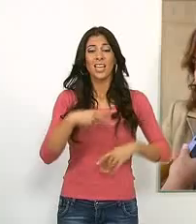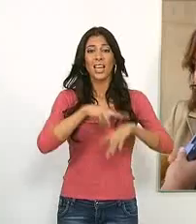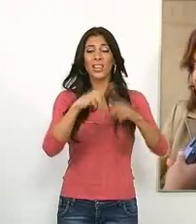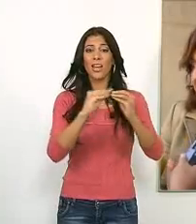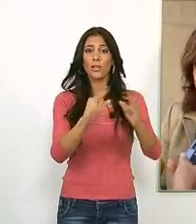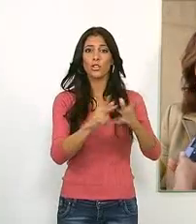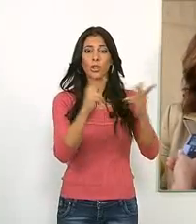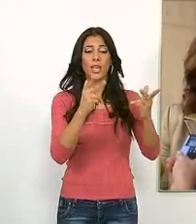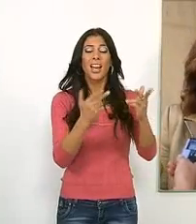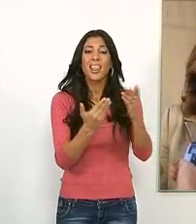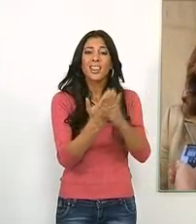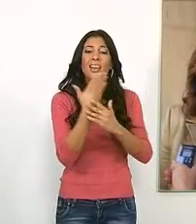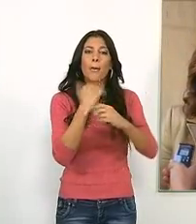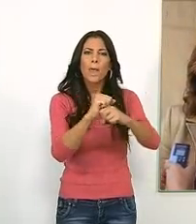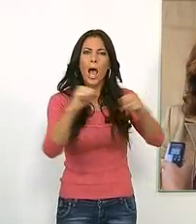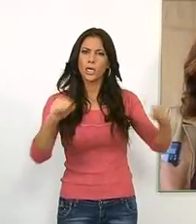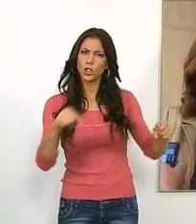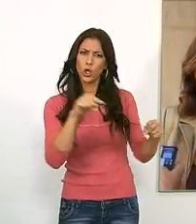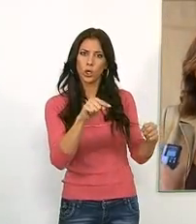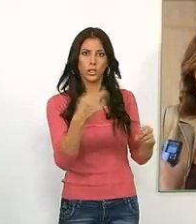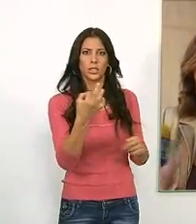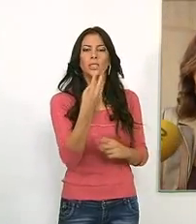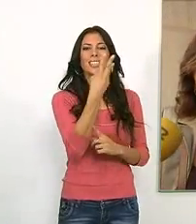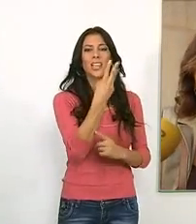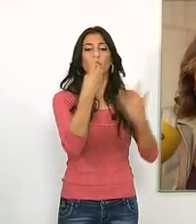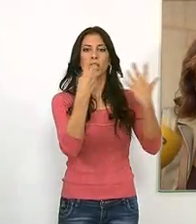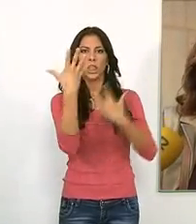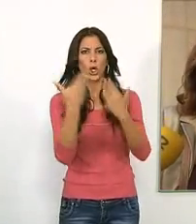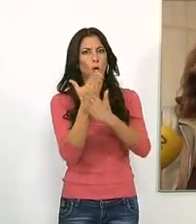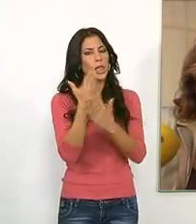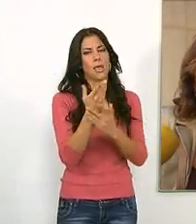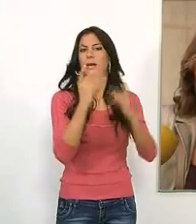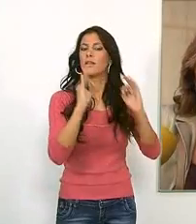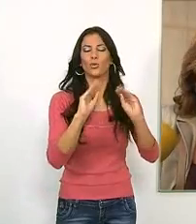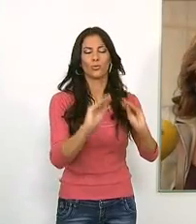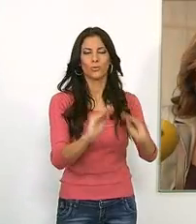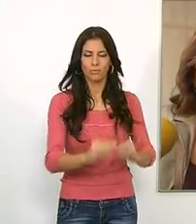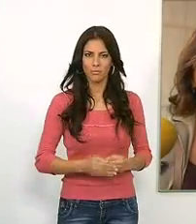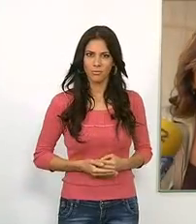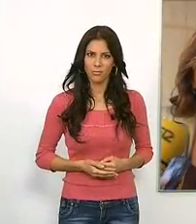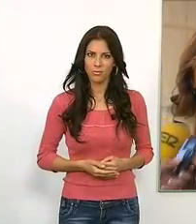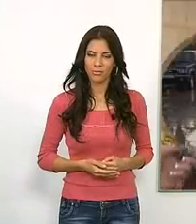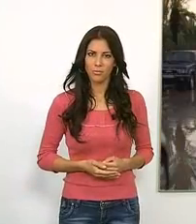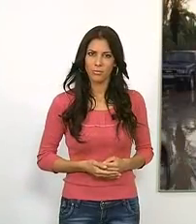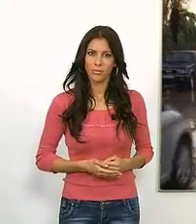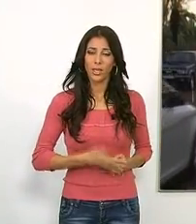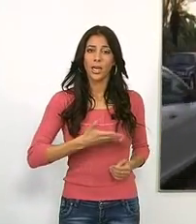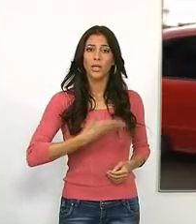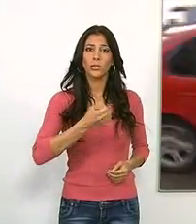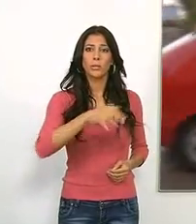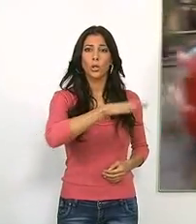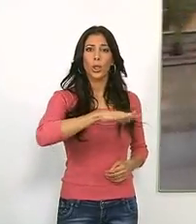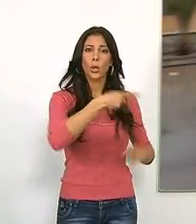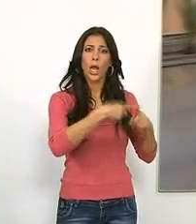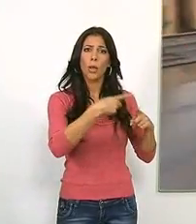acción social el día del mayor son los 365 días del año el ayuntamiento de la